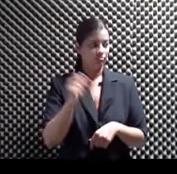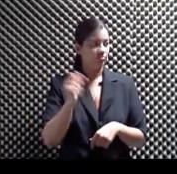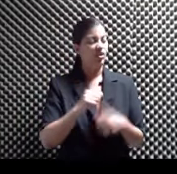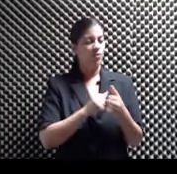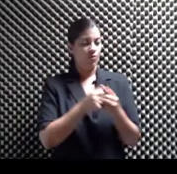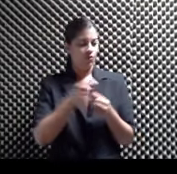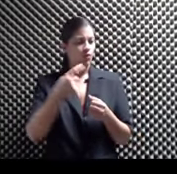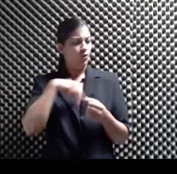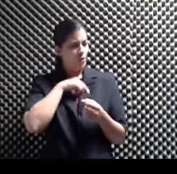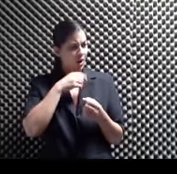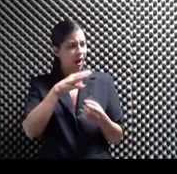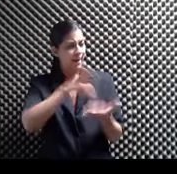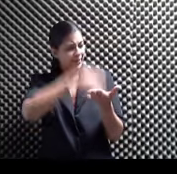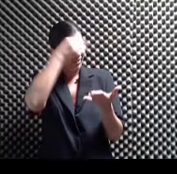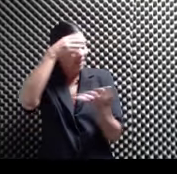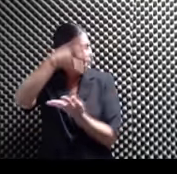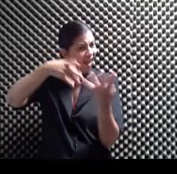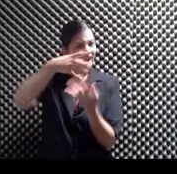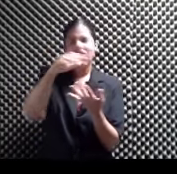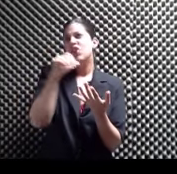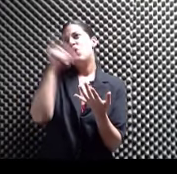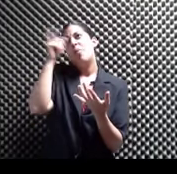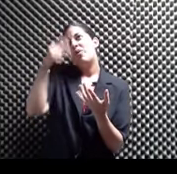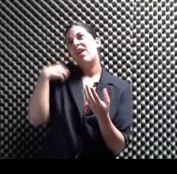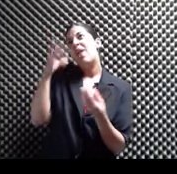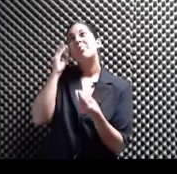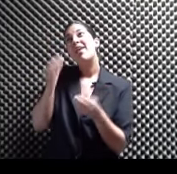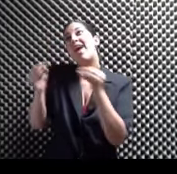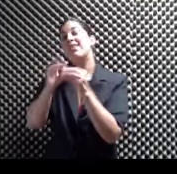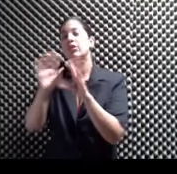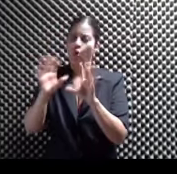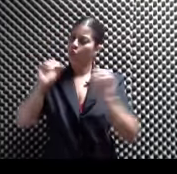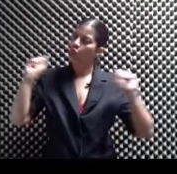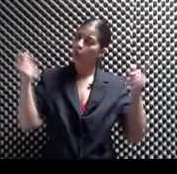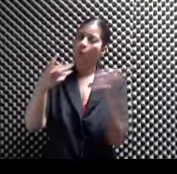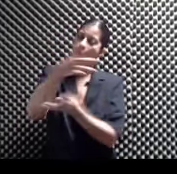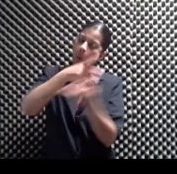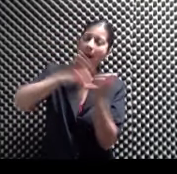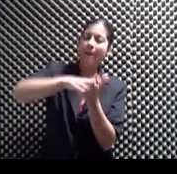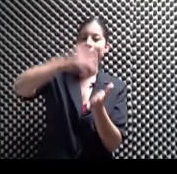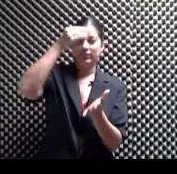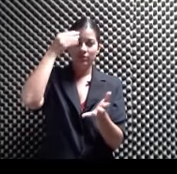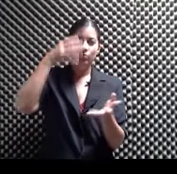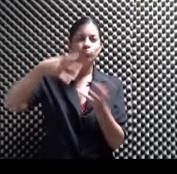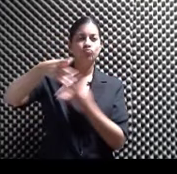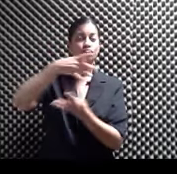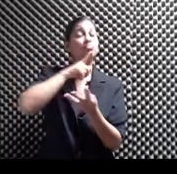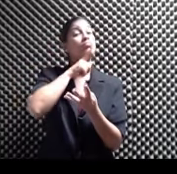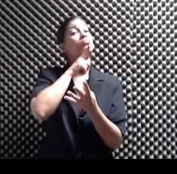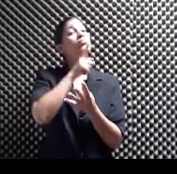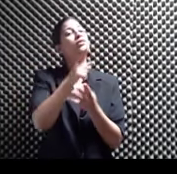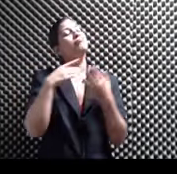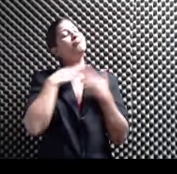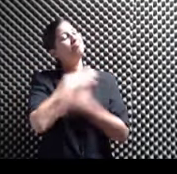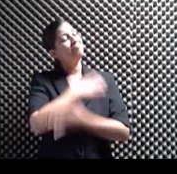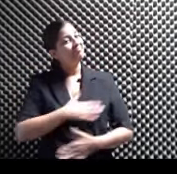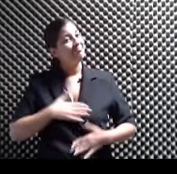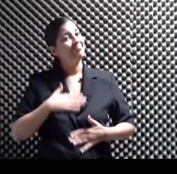aprende del otro y el otro del uno? O sea, porque no es porque seas más grande o más chiquito. No. Es todo un conjunto y un toma y dame. Y eso es bien chévere.